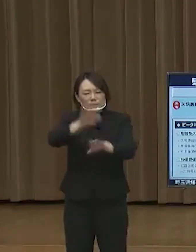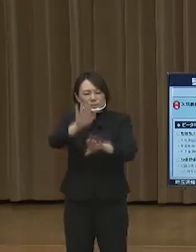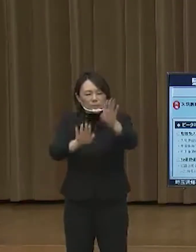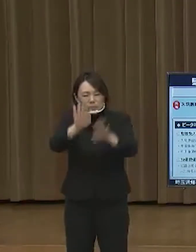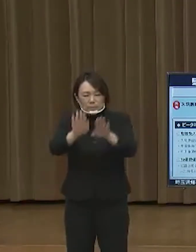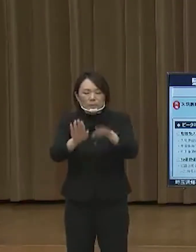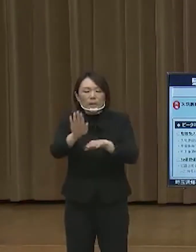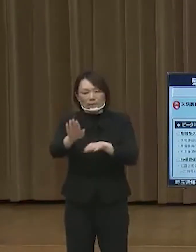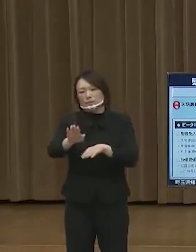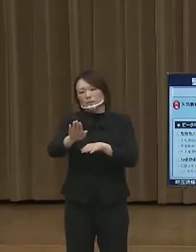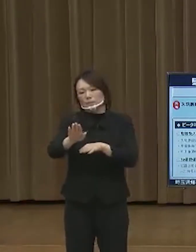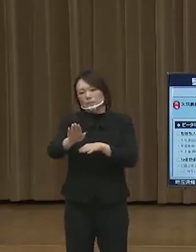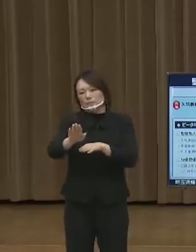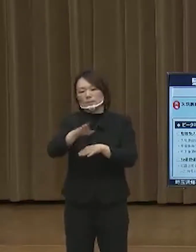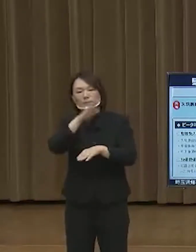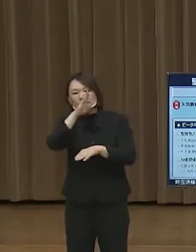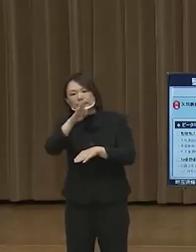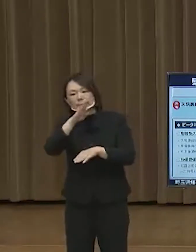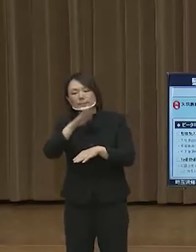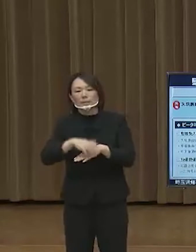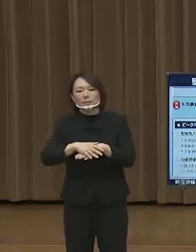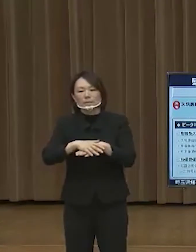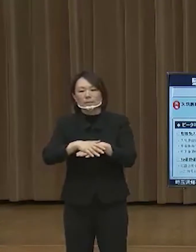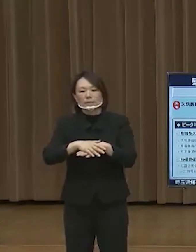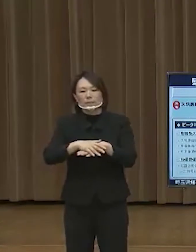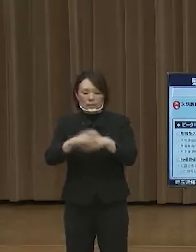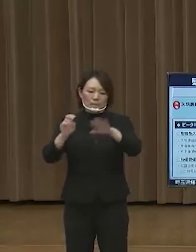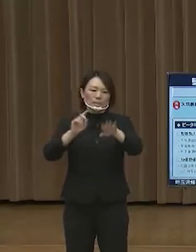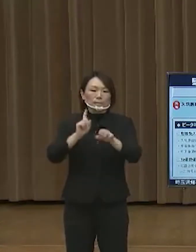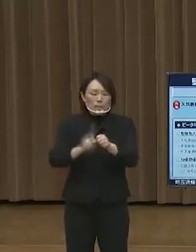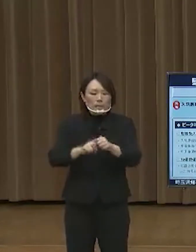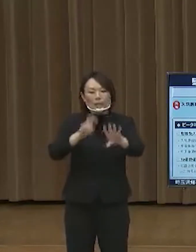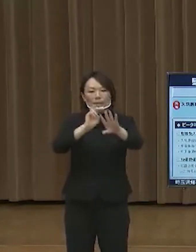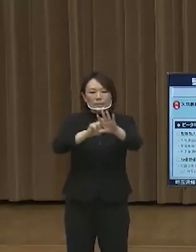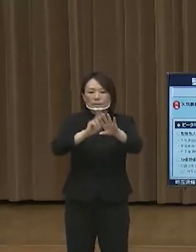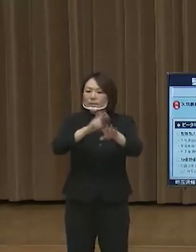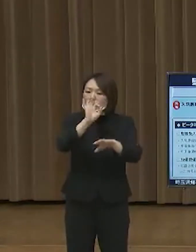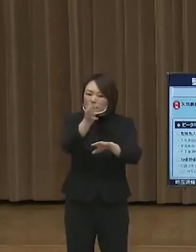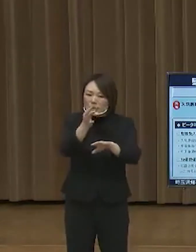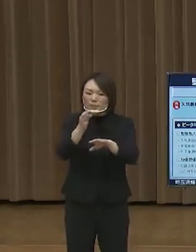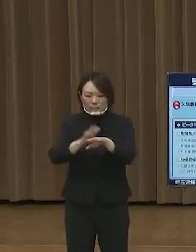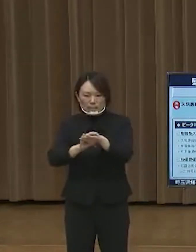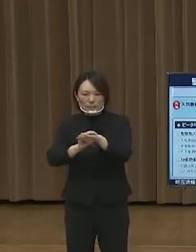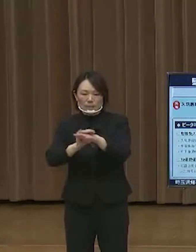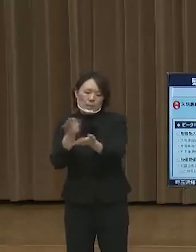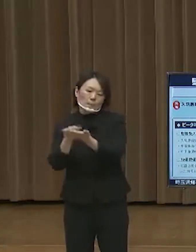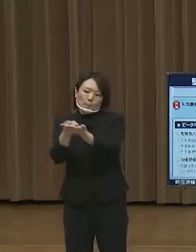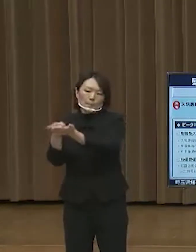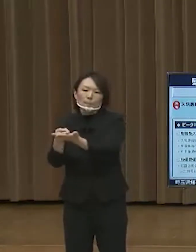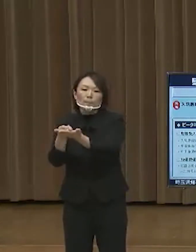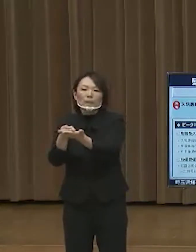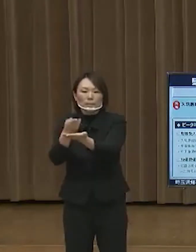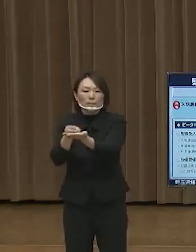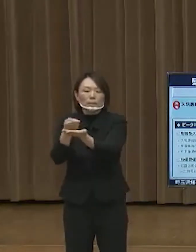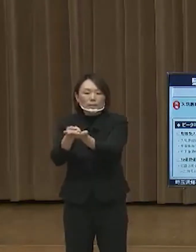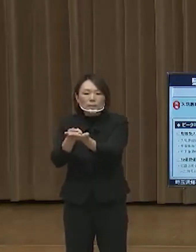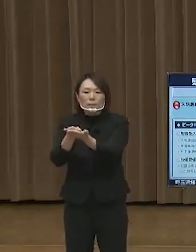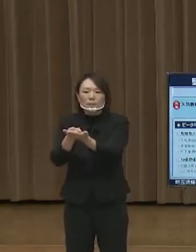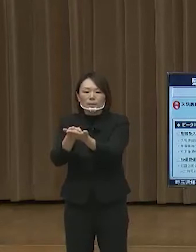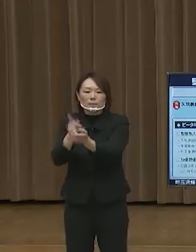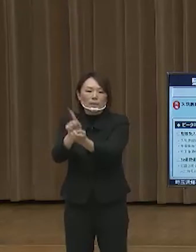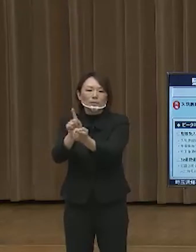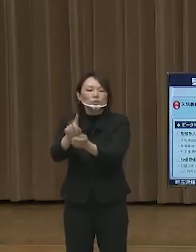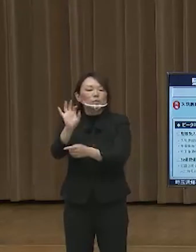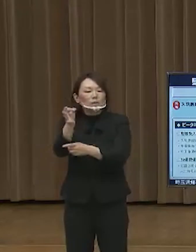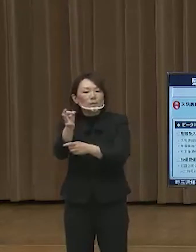って総合的に診療費やベッドに対する支援やあるいは県単独の支援で総合的に支援をさせていただい